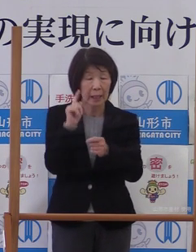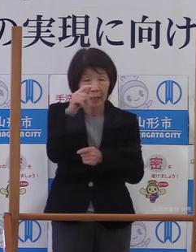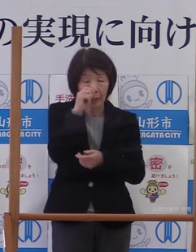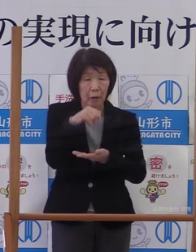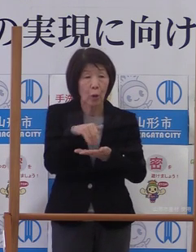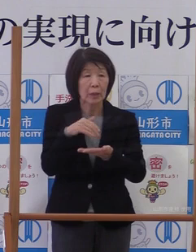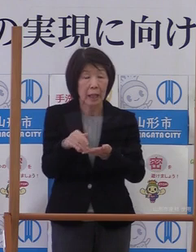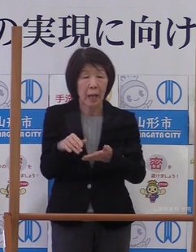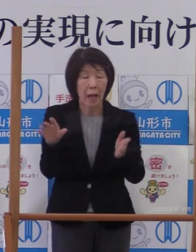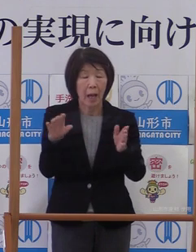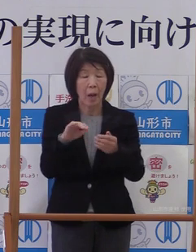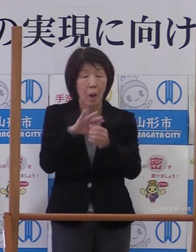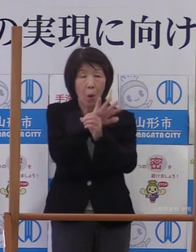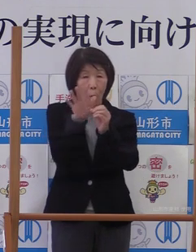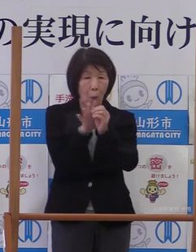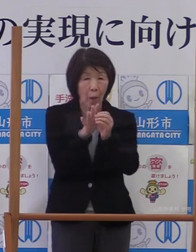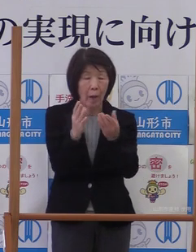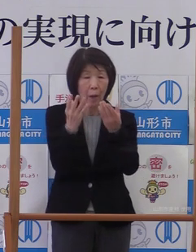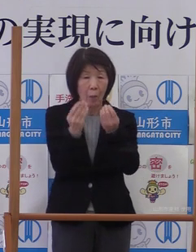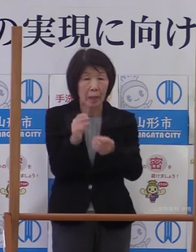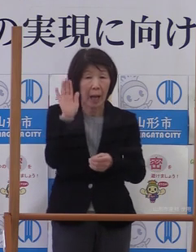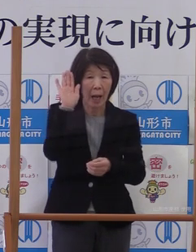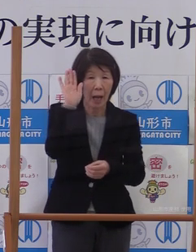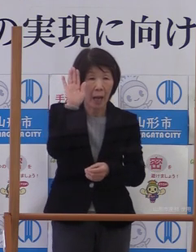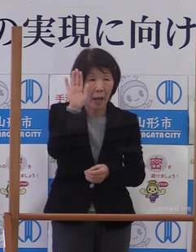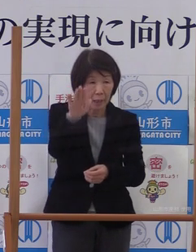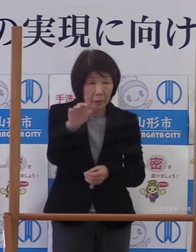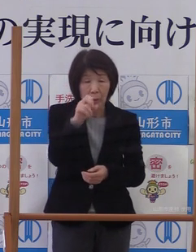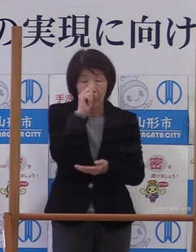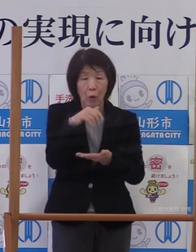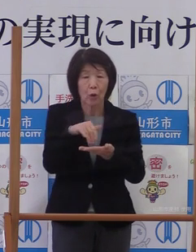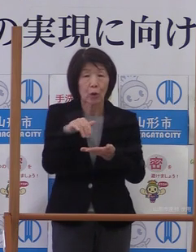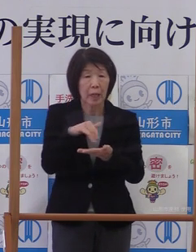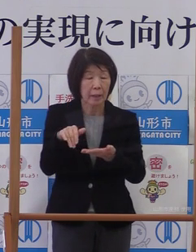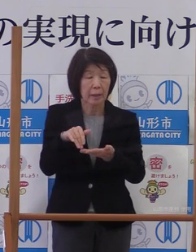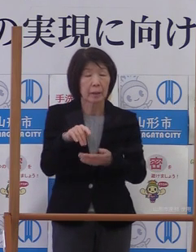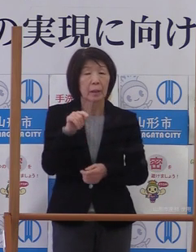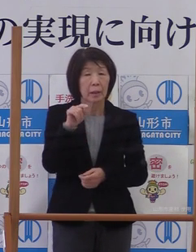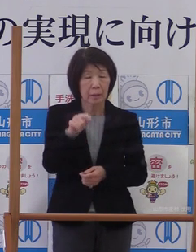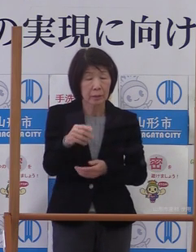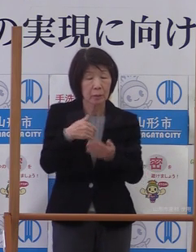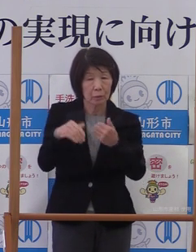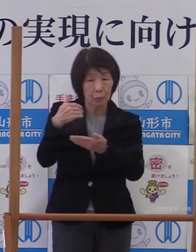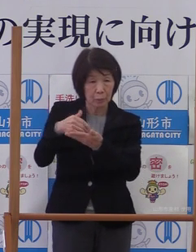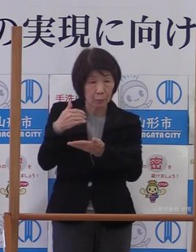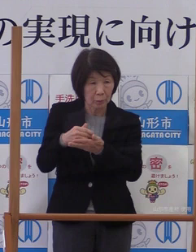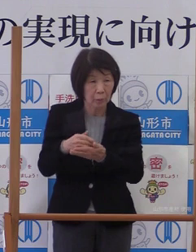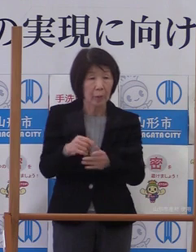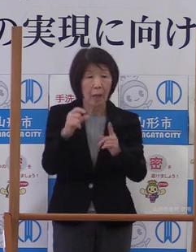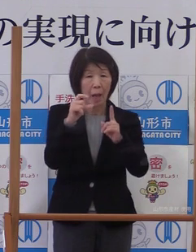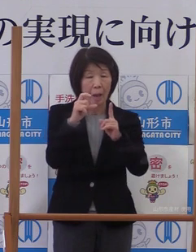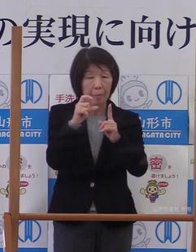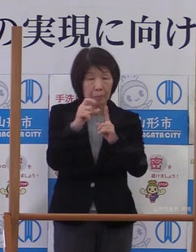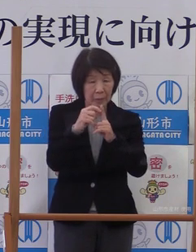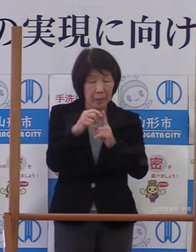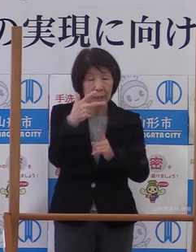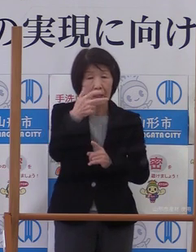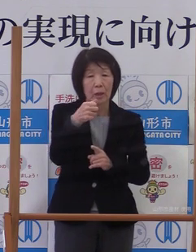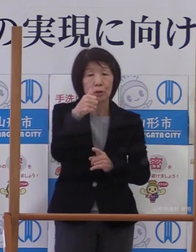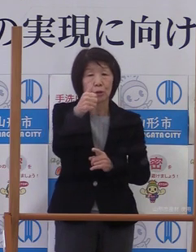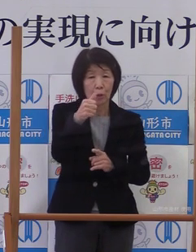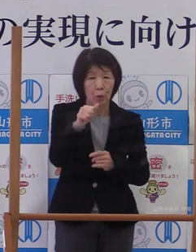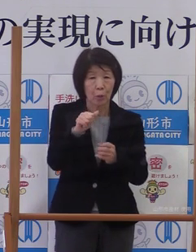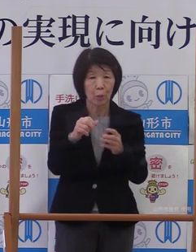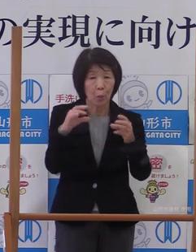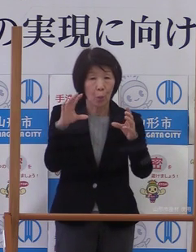アフターコロナ見据えた交付的な予算が特徴とおっしゃってましたけど、これはこの74ページのアフターコロナによって地方創